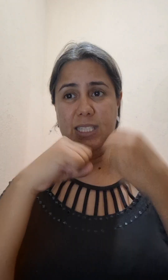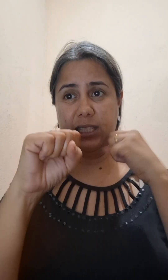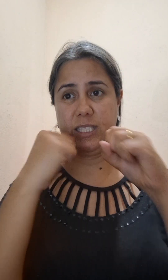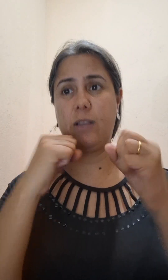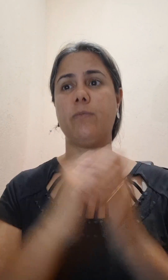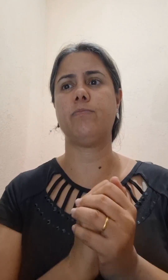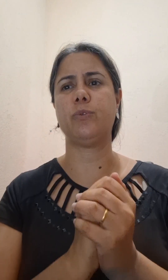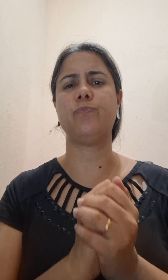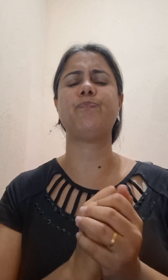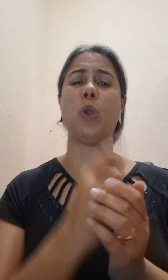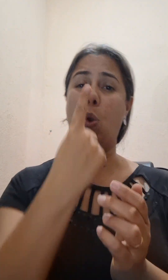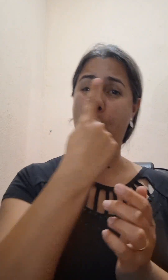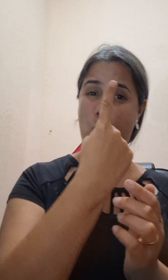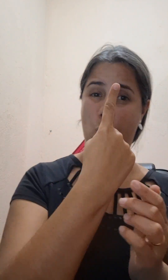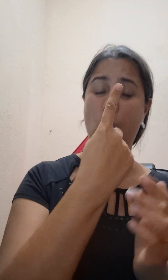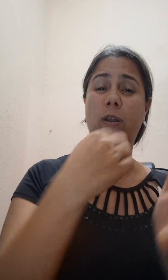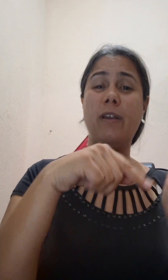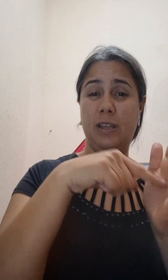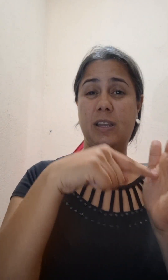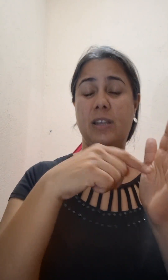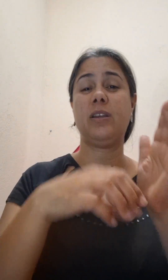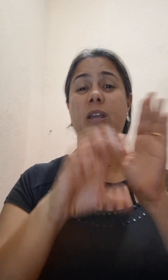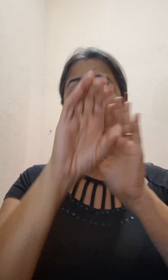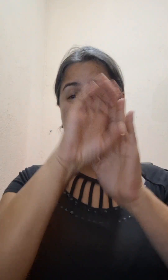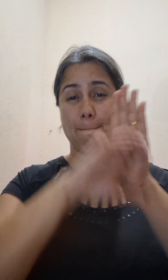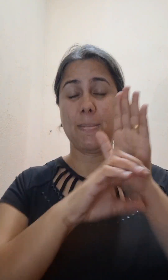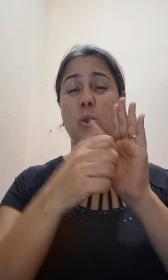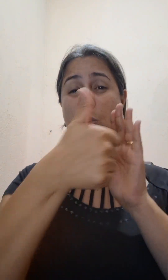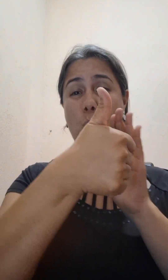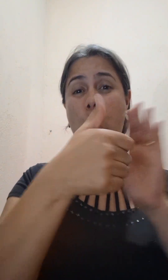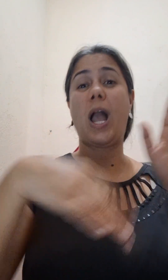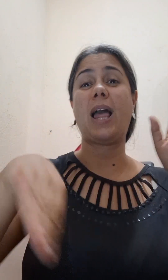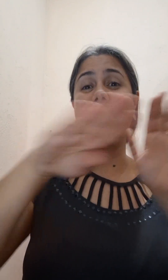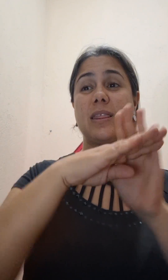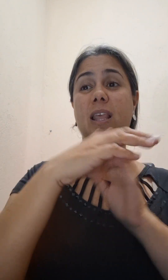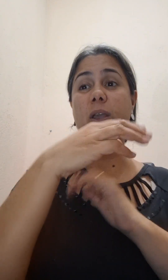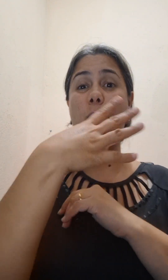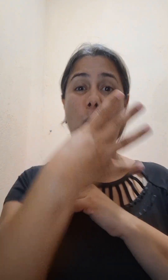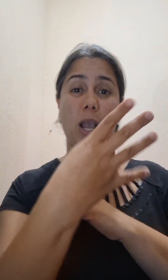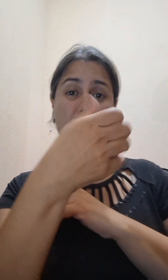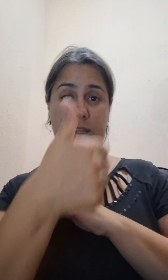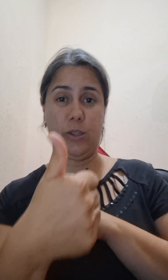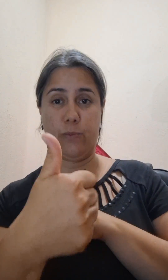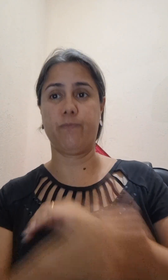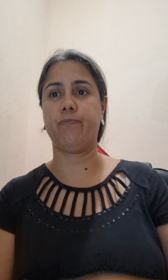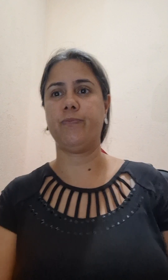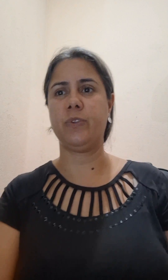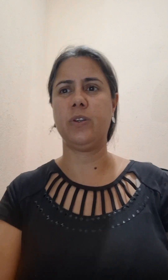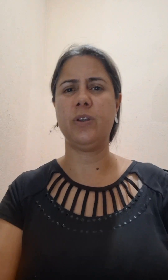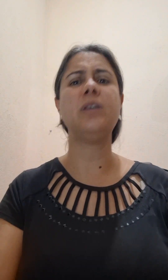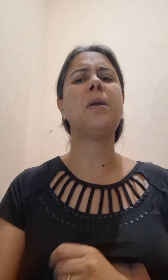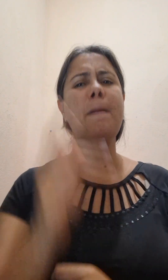primeiro livro, Salmo 1, o primeiro livro de Salmo, vai do capítulo 1 até o capítulo